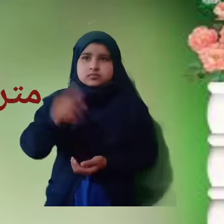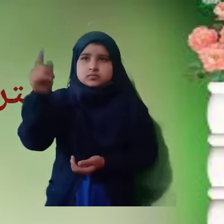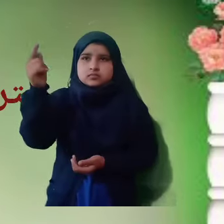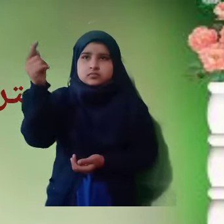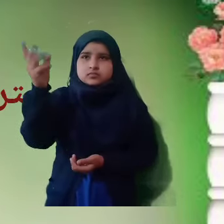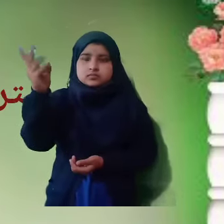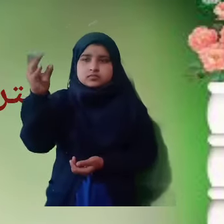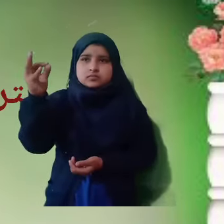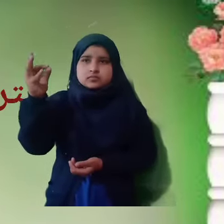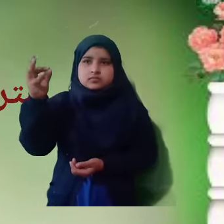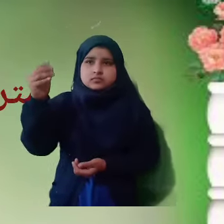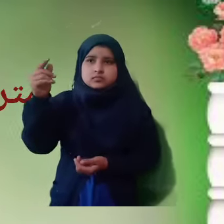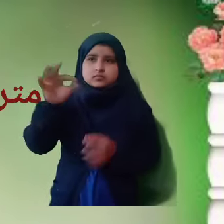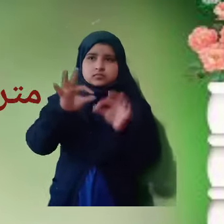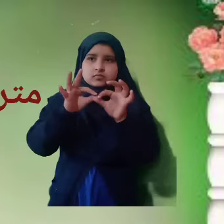ऐसे, मुतरादिफ